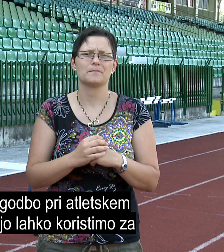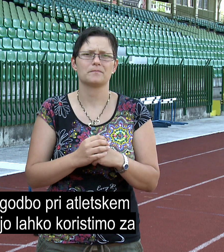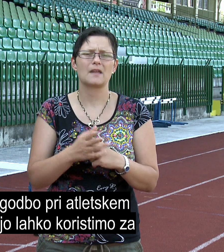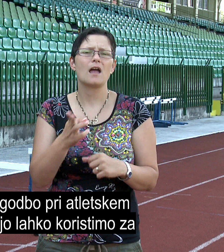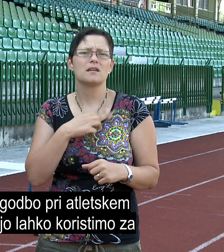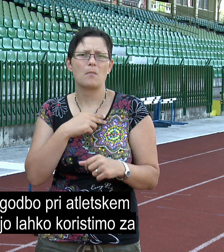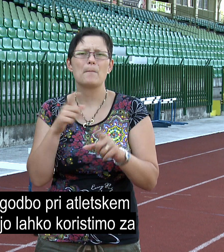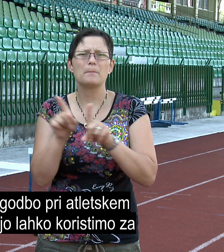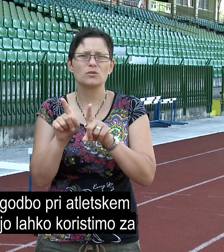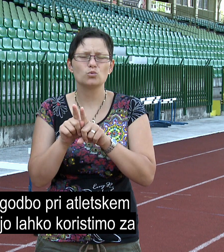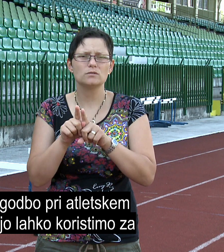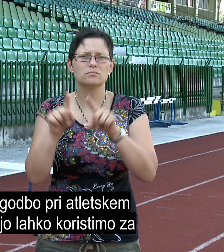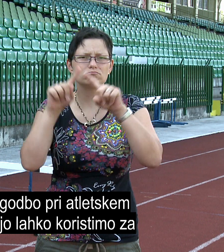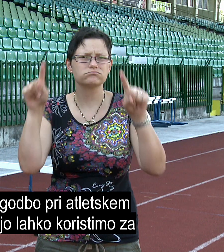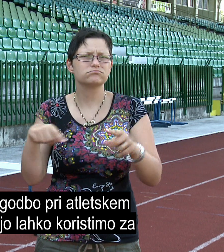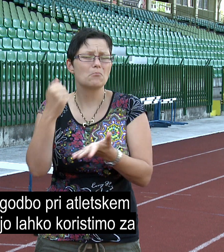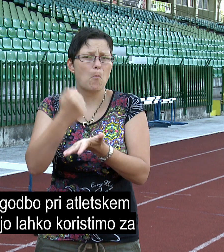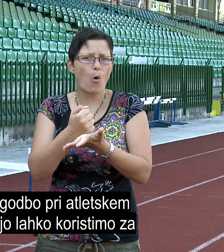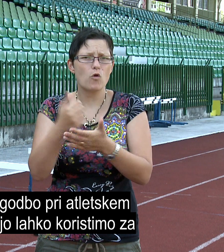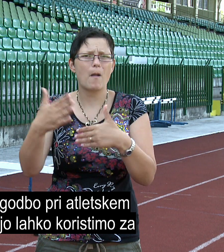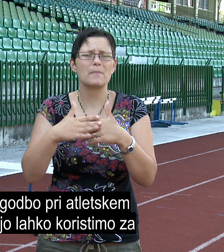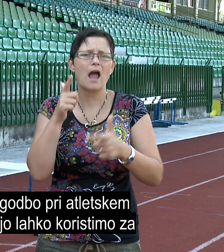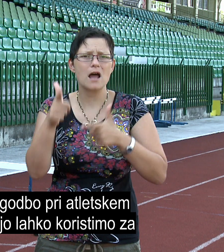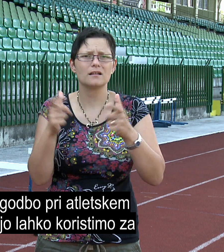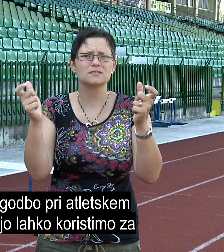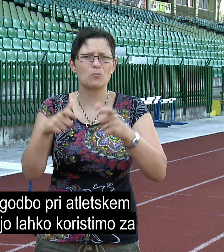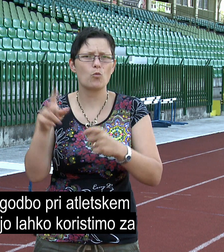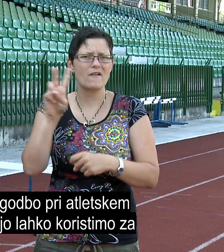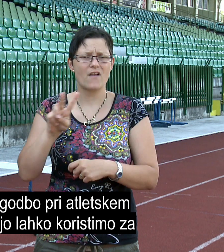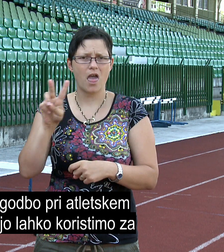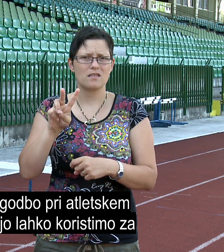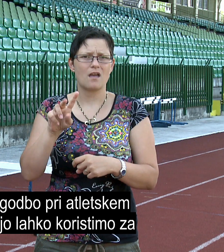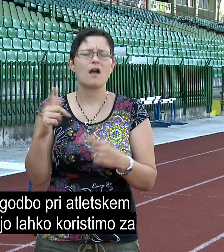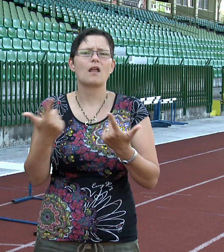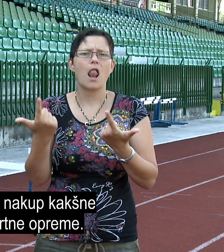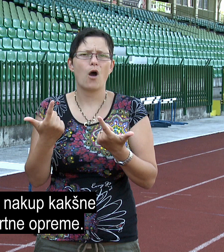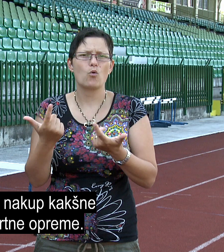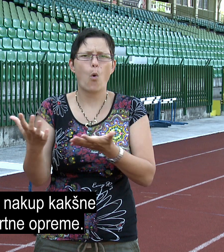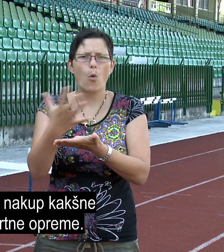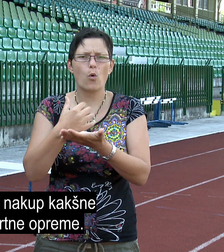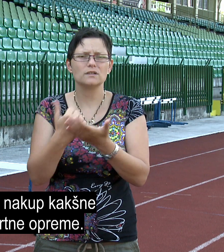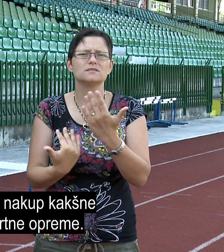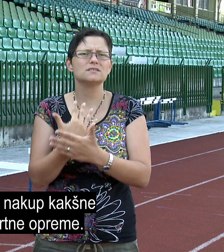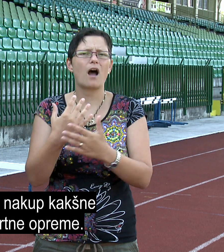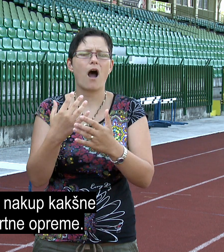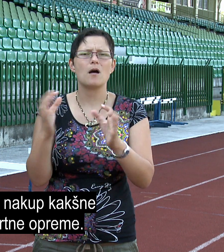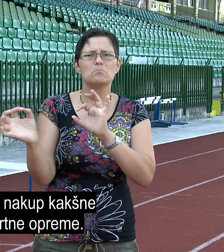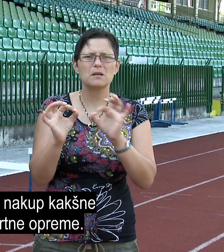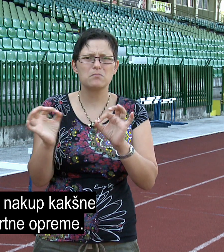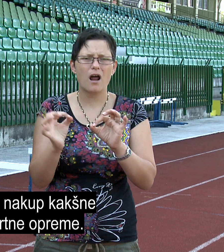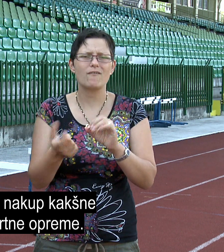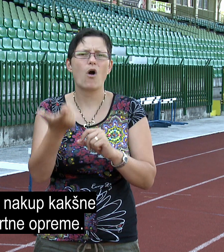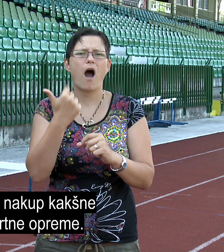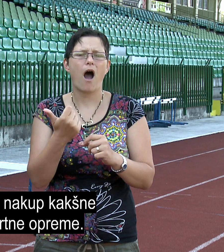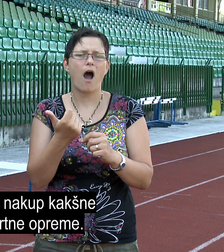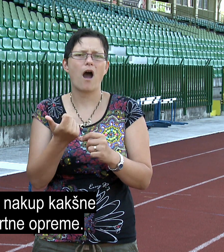Imam pa tudi pogodbo pri Atletskem klubu Velenje, ki jo lahko koristimo za priprave ali nakup